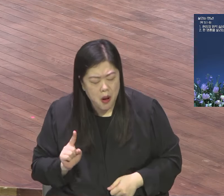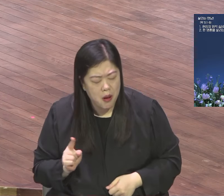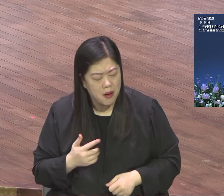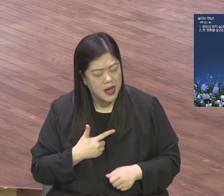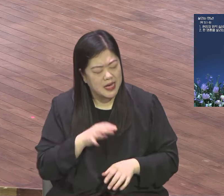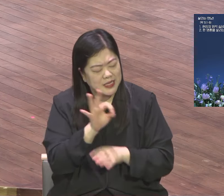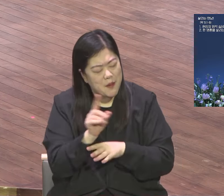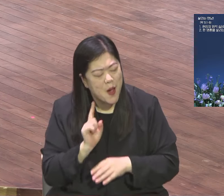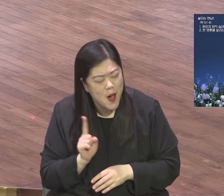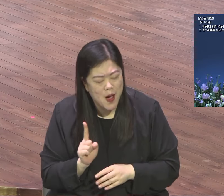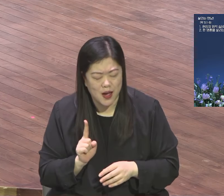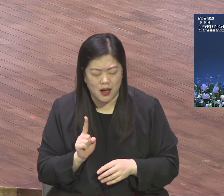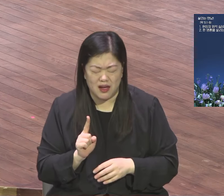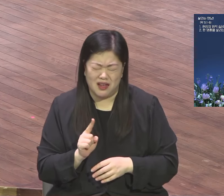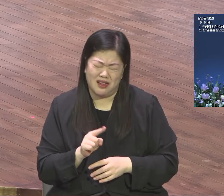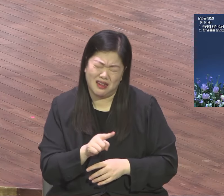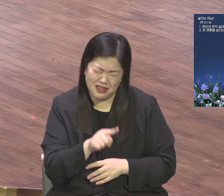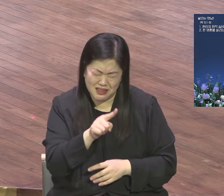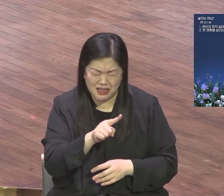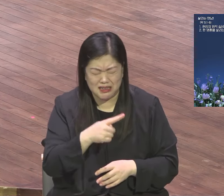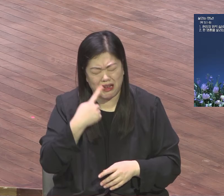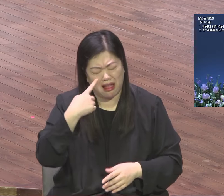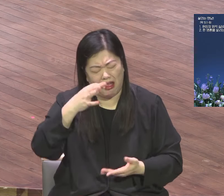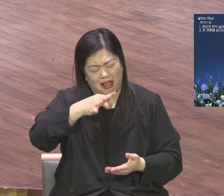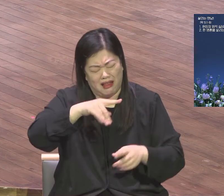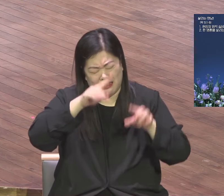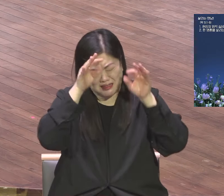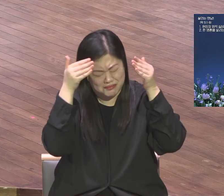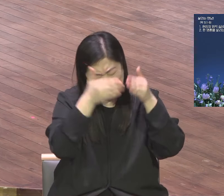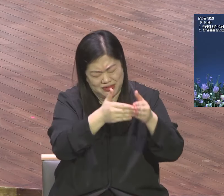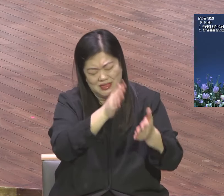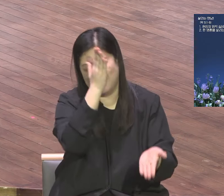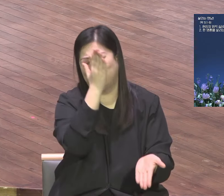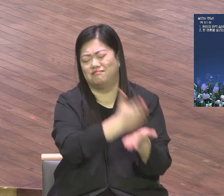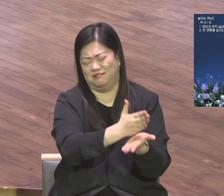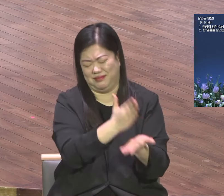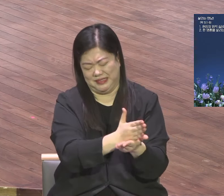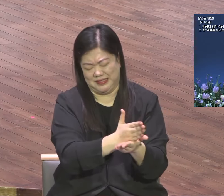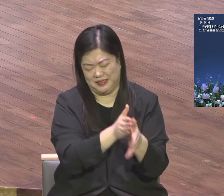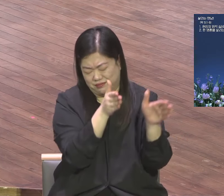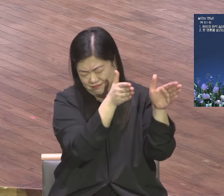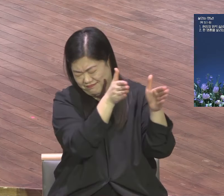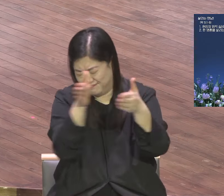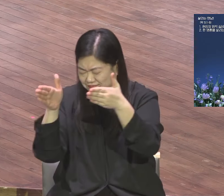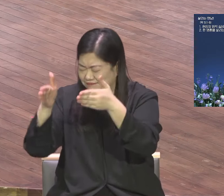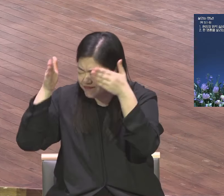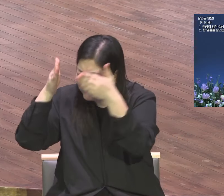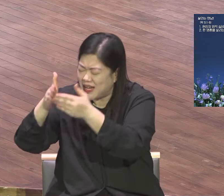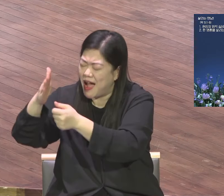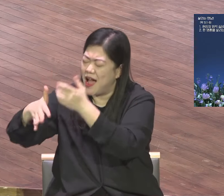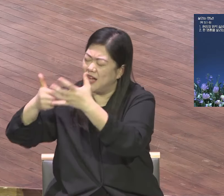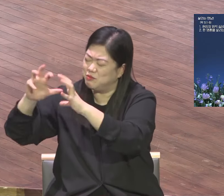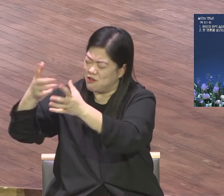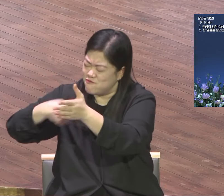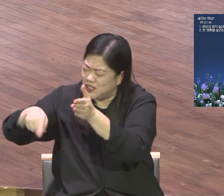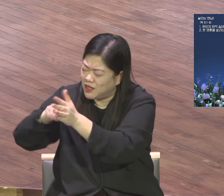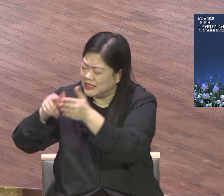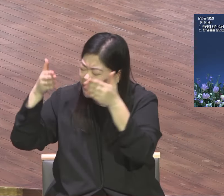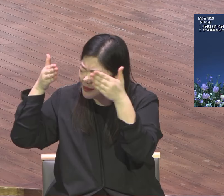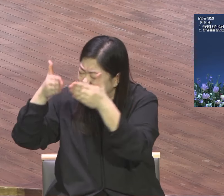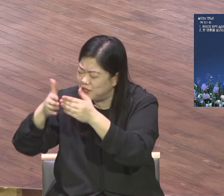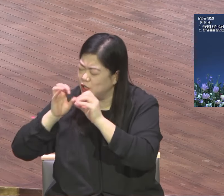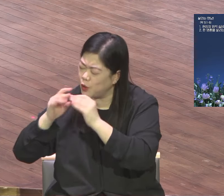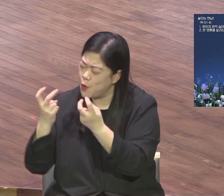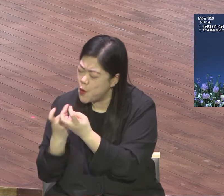불신자들처럼 육에 속해서 인생을 흡입하고 낭비하지 않게 하시고 하나님의 나라를 위하여 사람